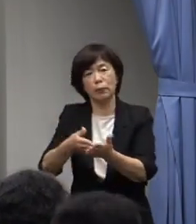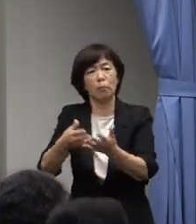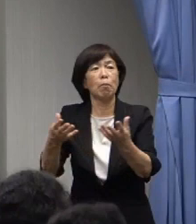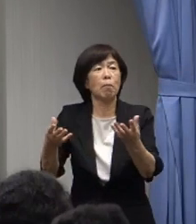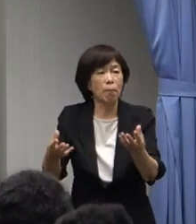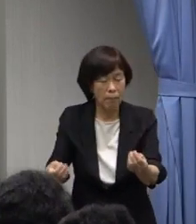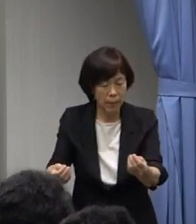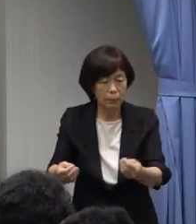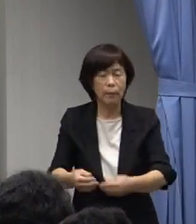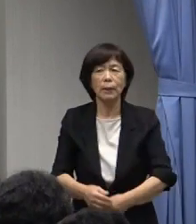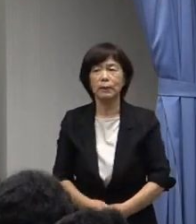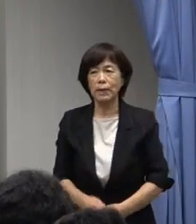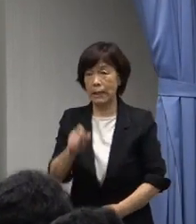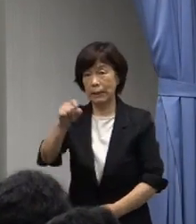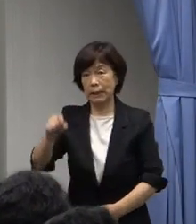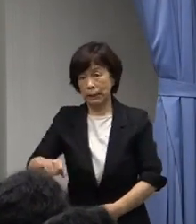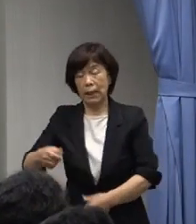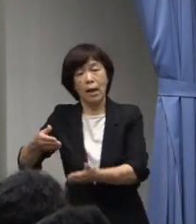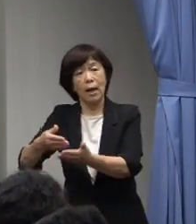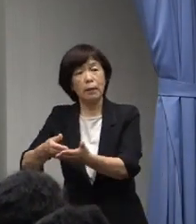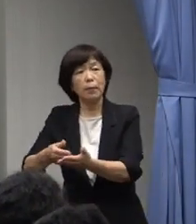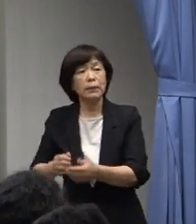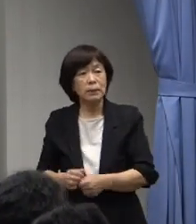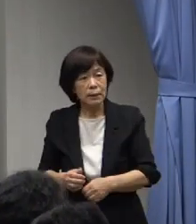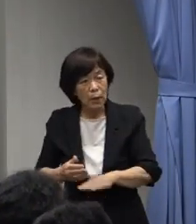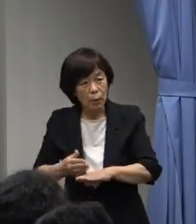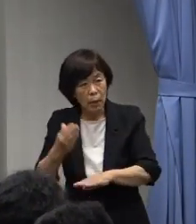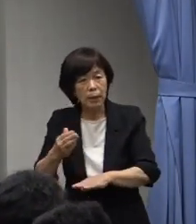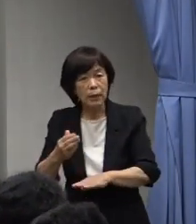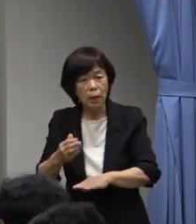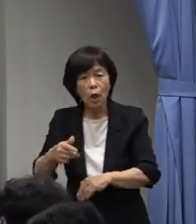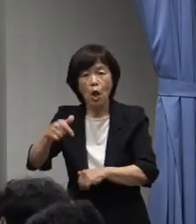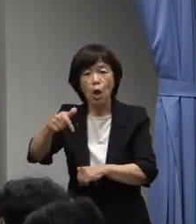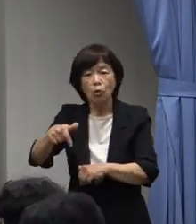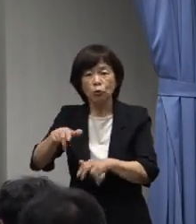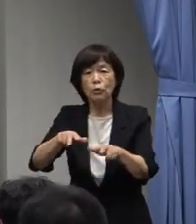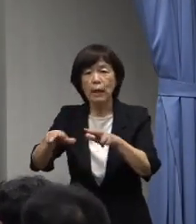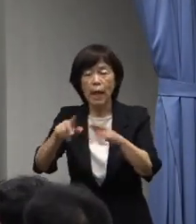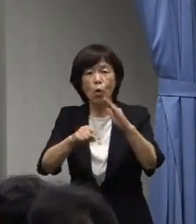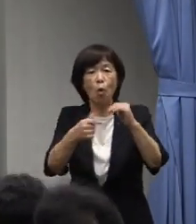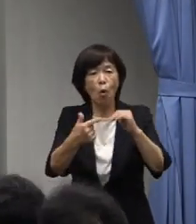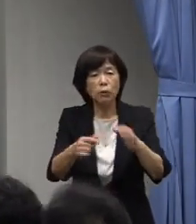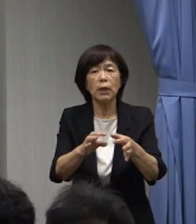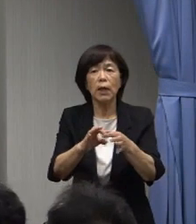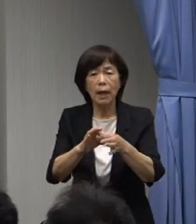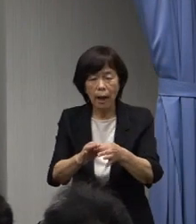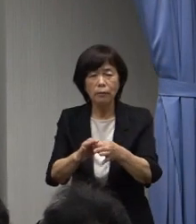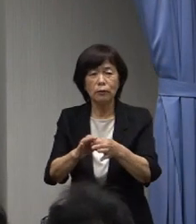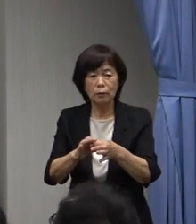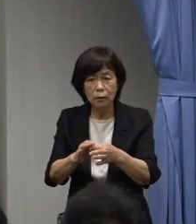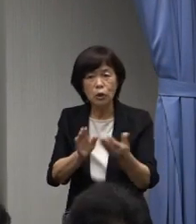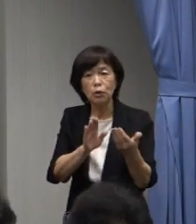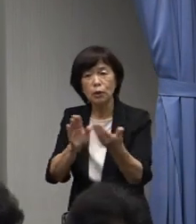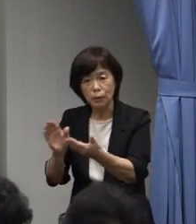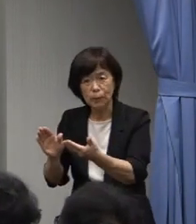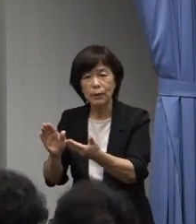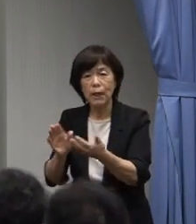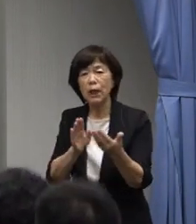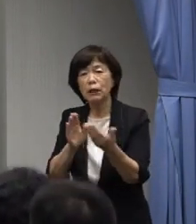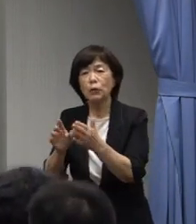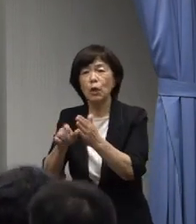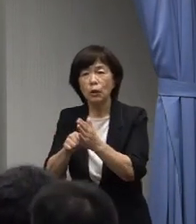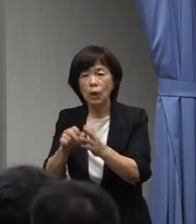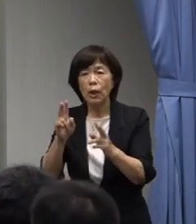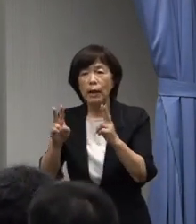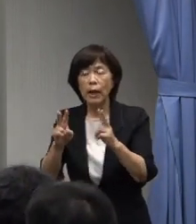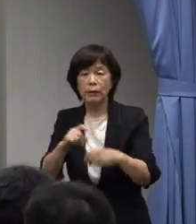がとうございました。それでは不正公務に関する質問をお受けいたします。質問される方は挙手の上、社名とお名前をよろしくお願